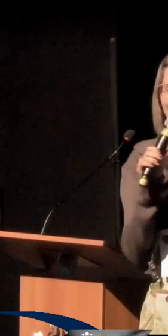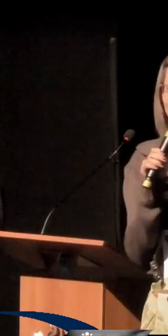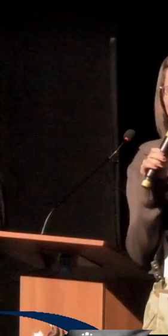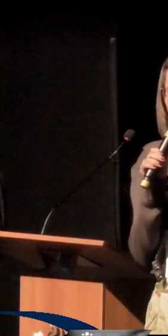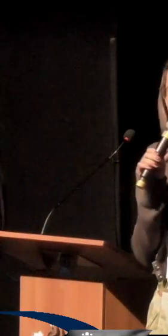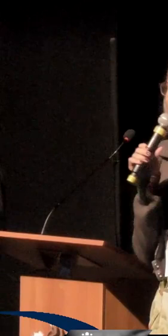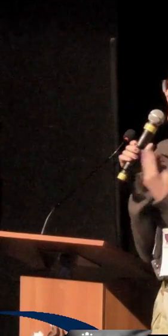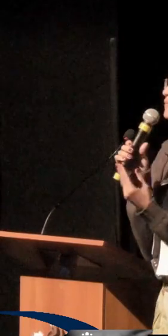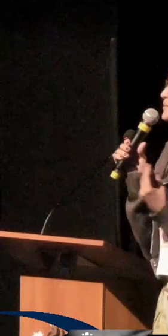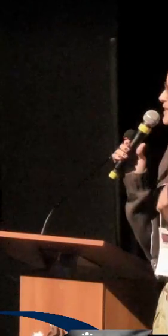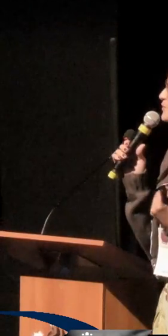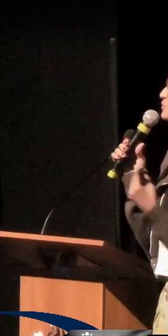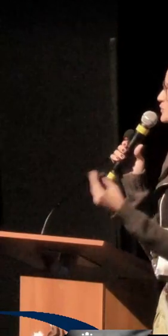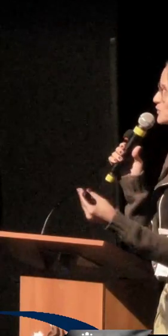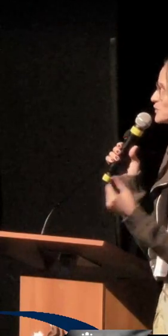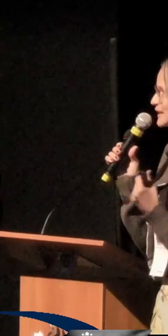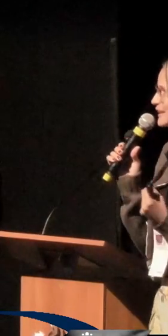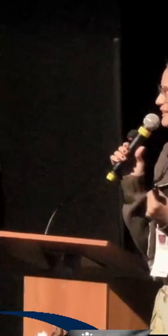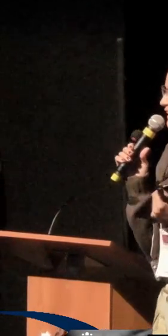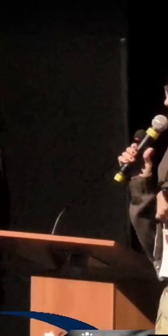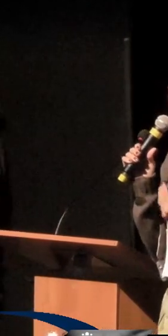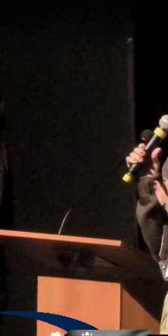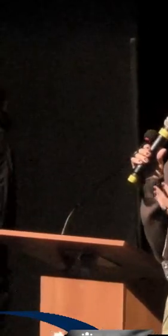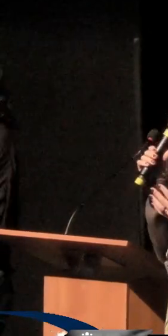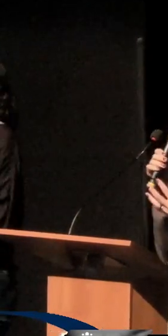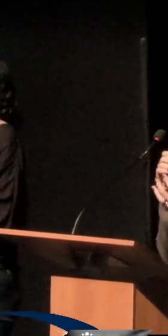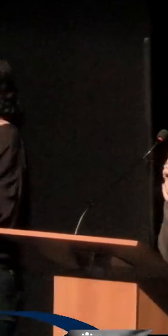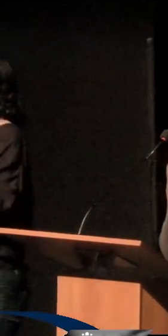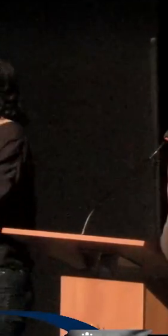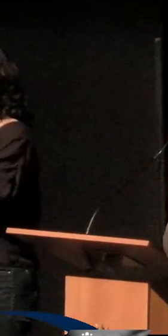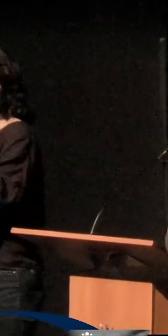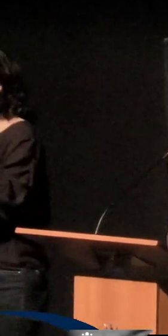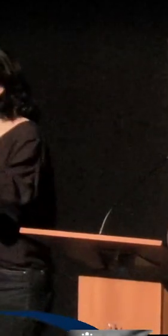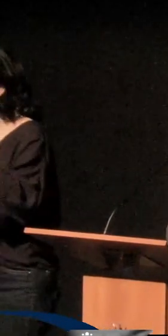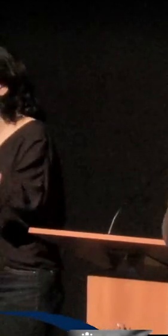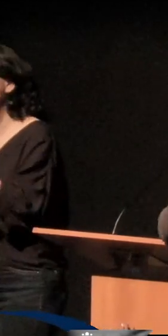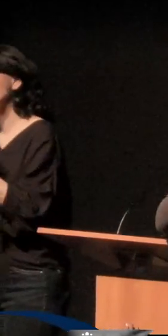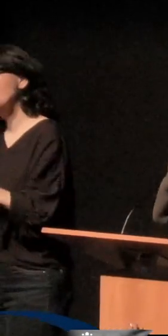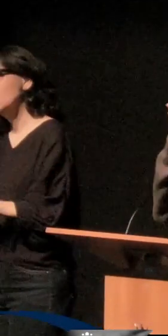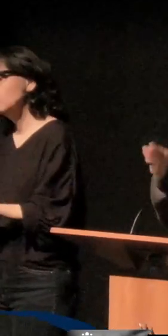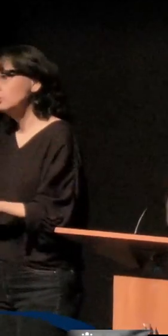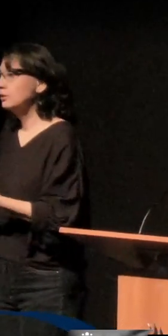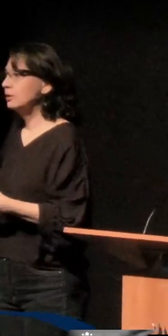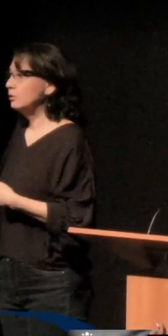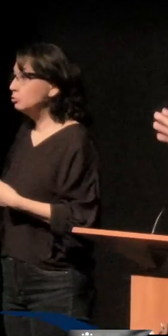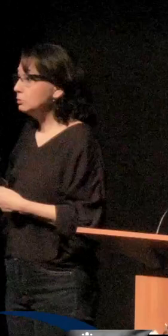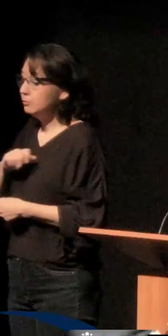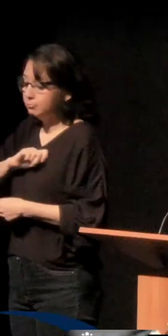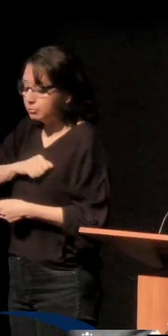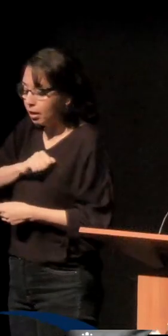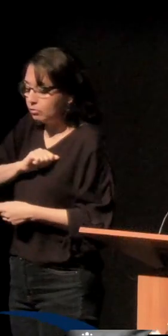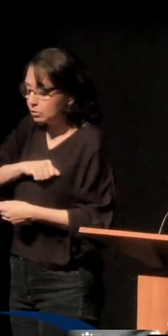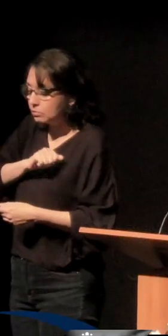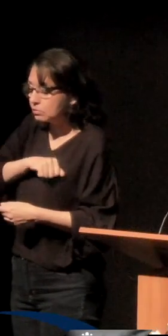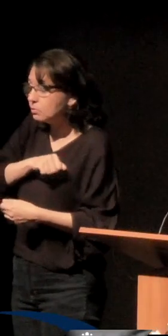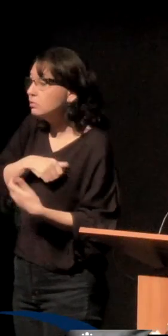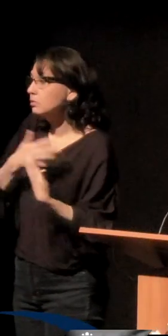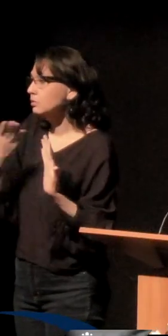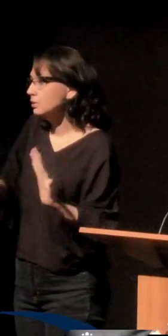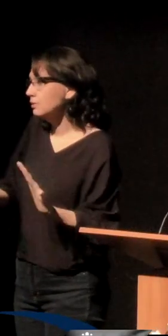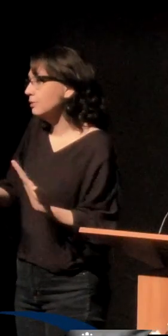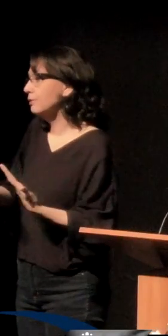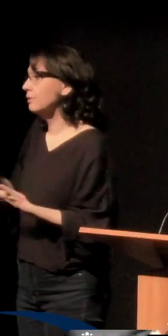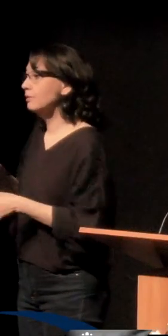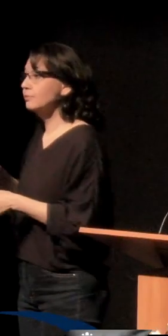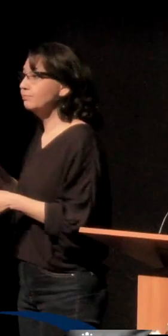as denúncias acabam sendo muito nessas ações e a gente acaba né se a gente não tomar cuidado